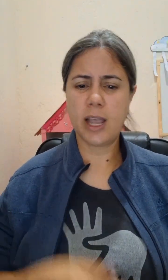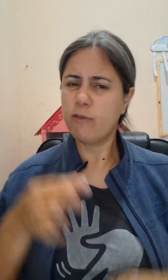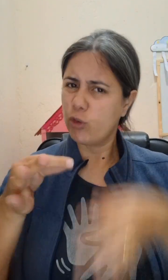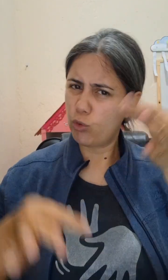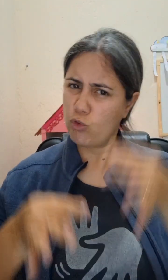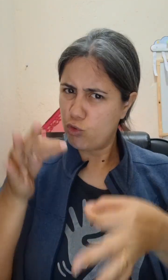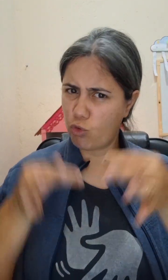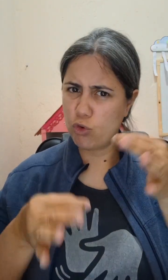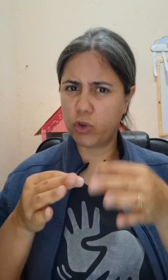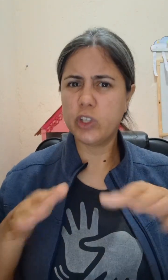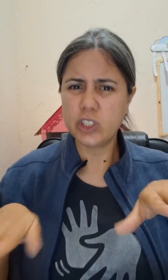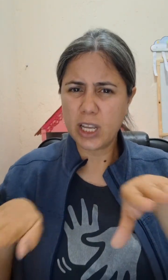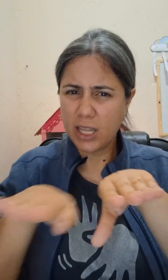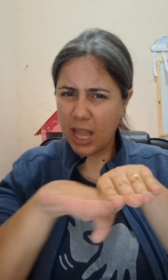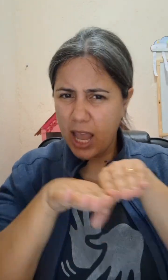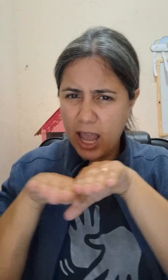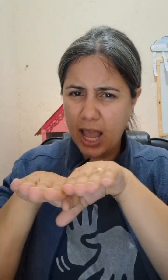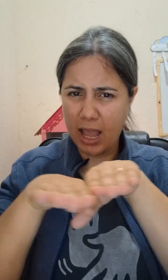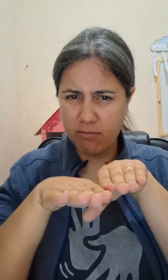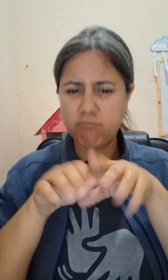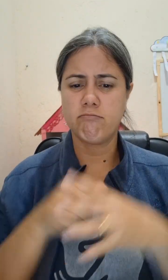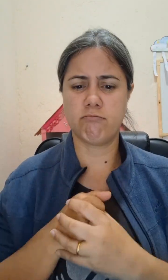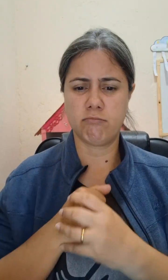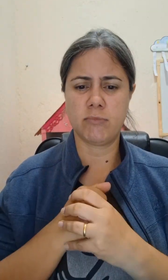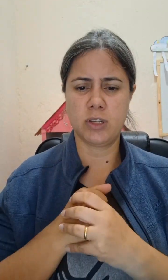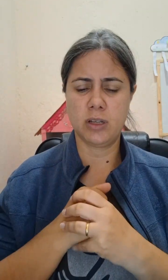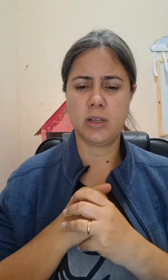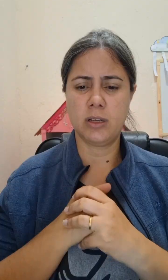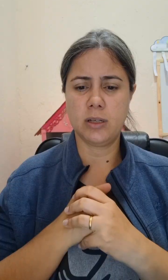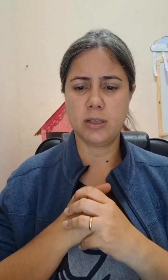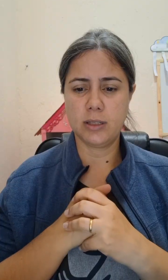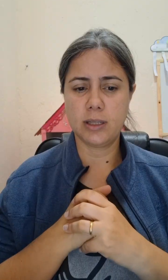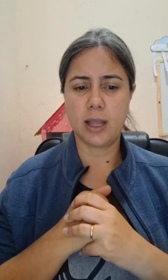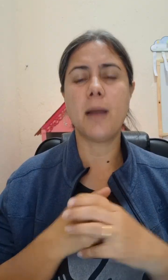ajudar os seus servos com justiça e equidade.